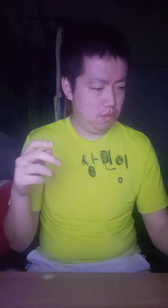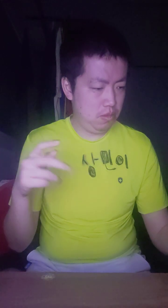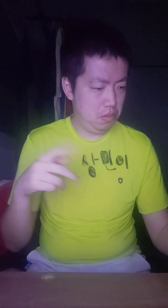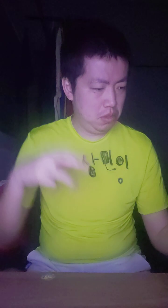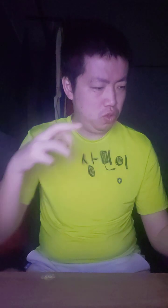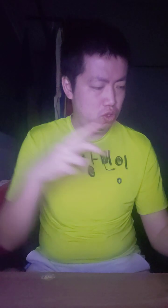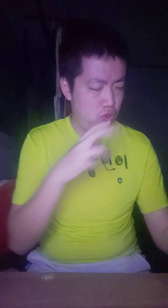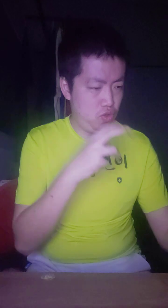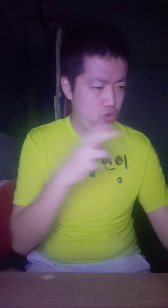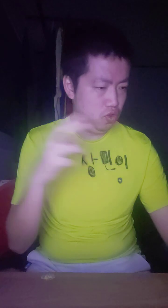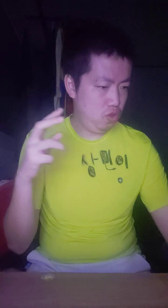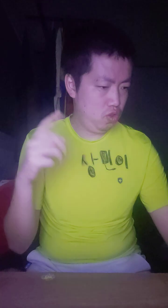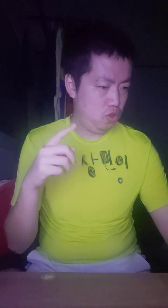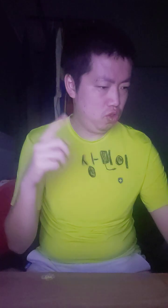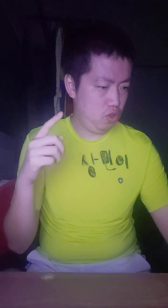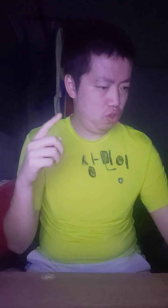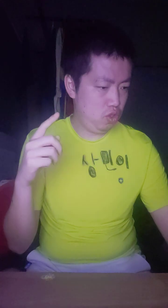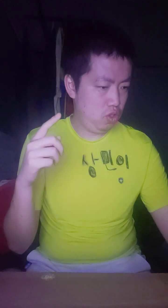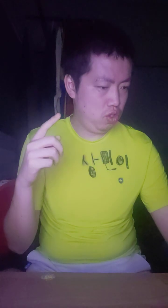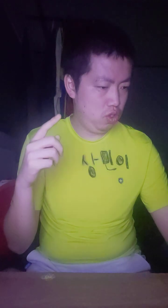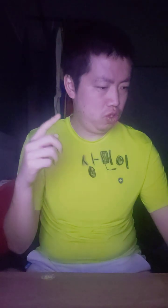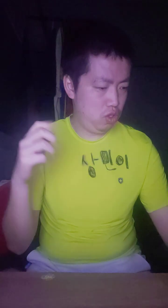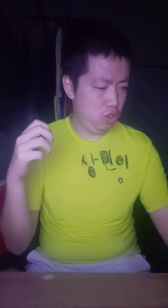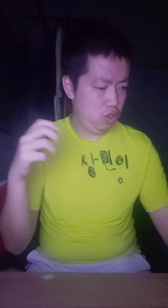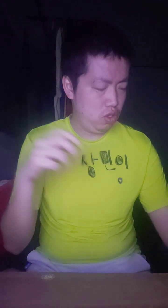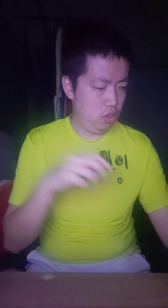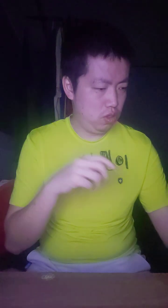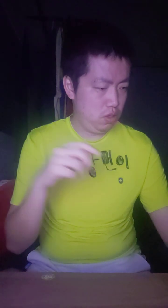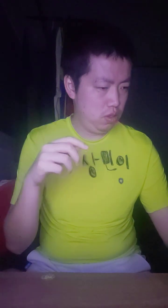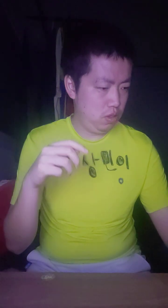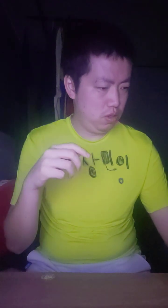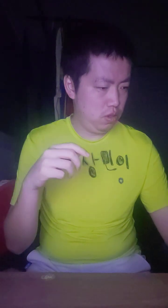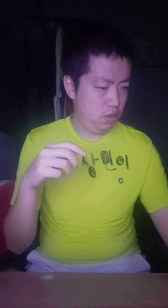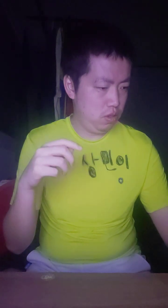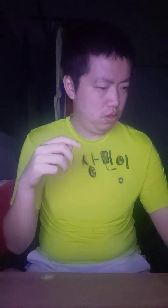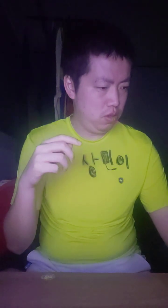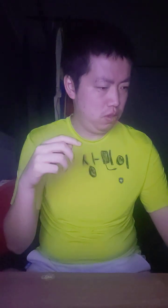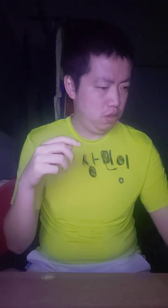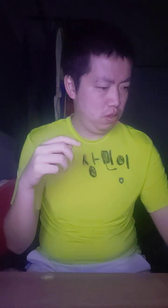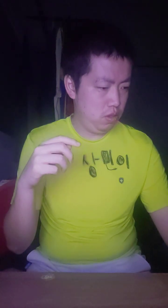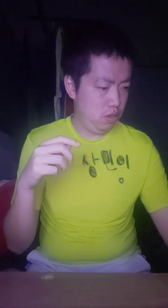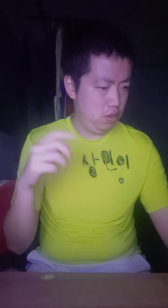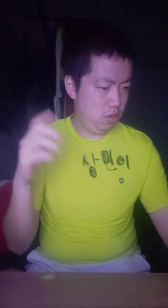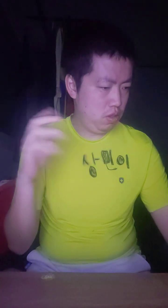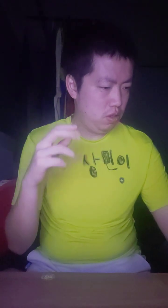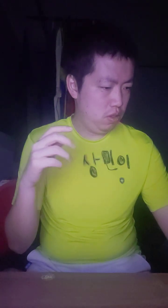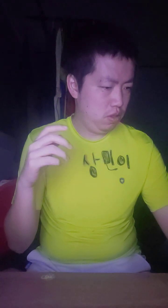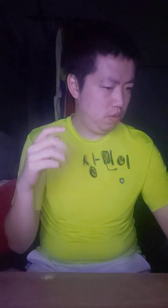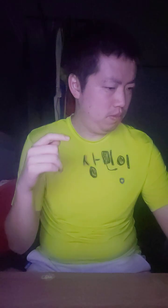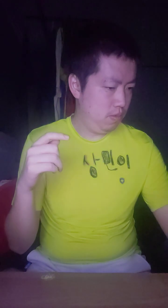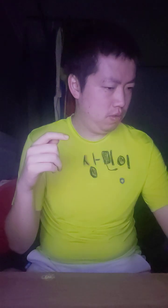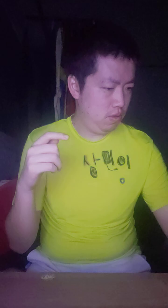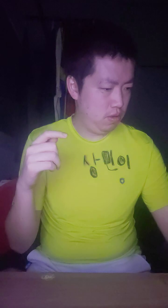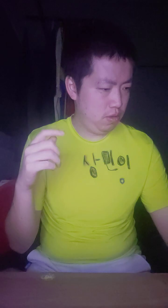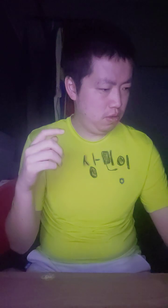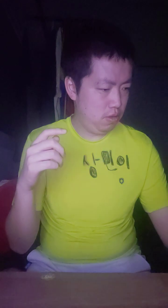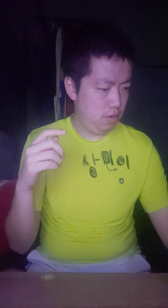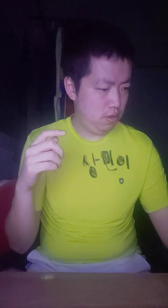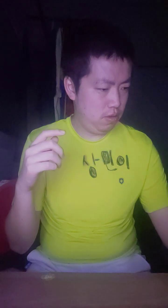황화수소가 공중화장실 세면대 바닥 구멍을 통해 화장실로 유입된 것으로 추정했으며 병원 측은 가스 중독에